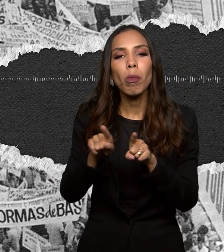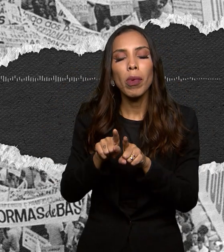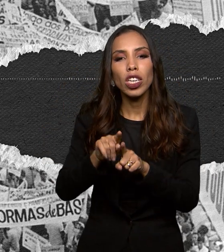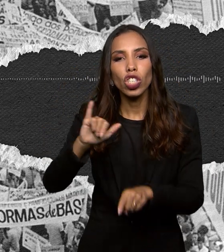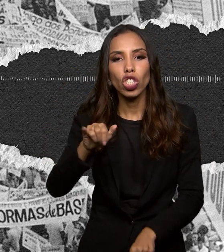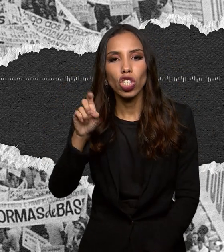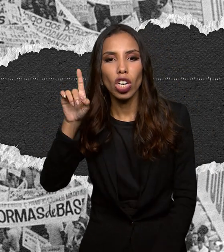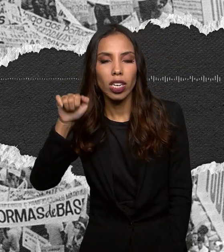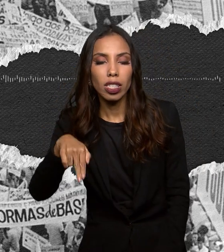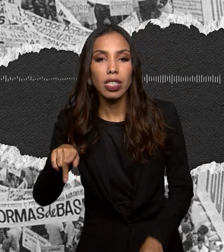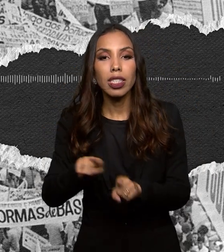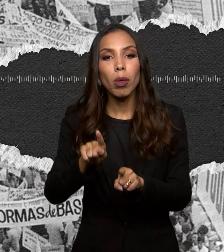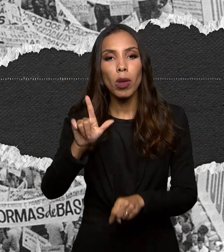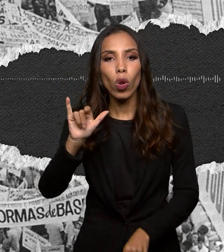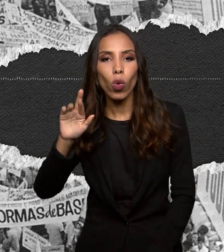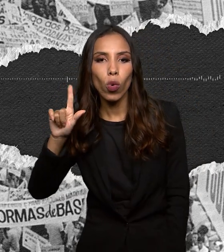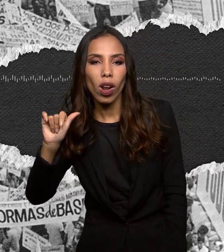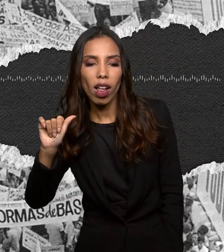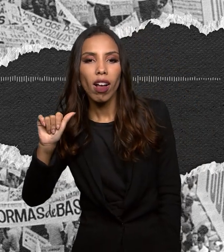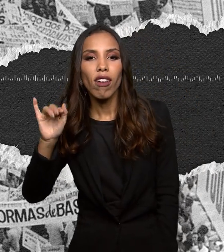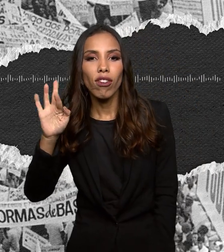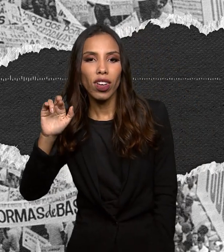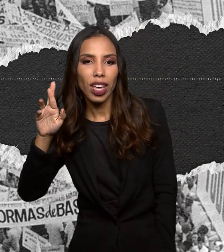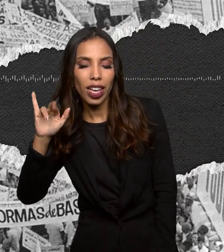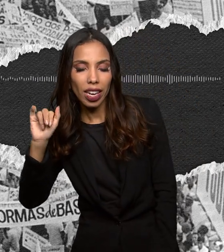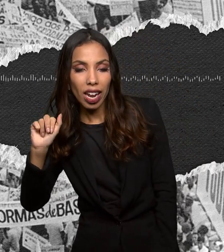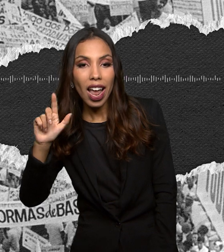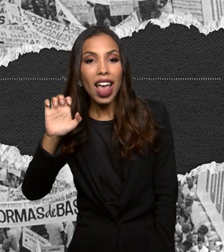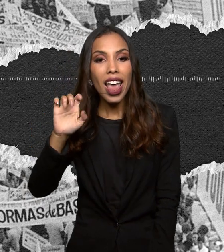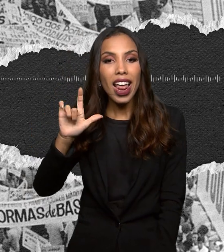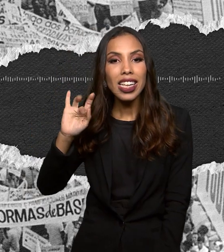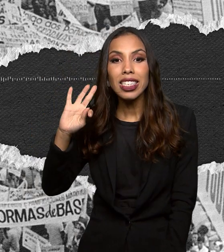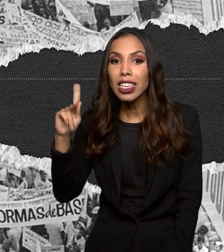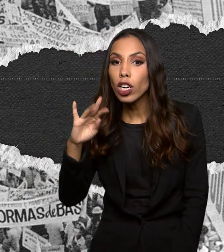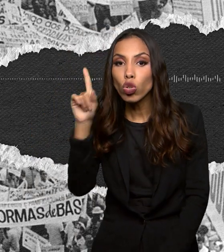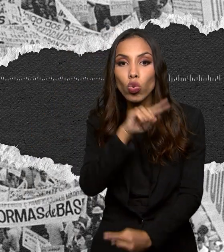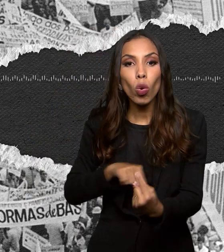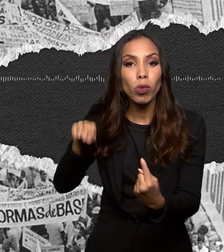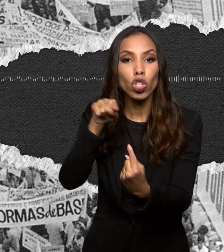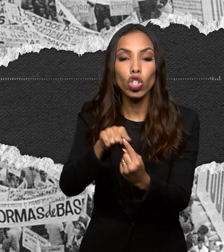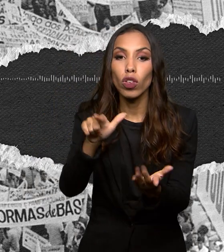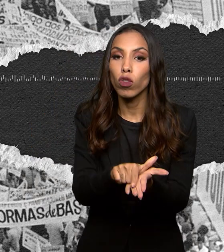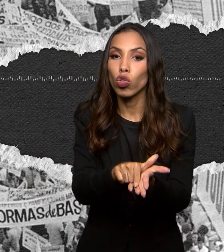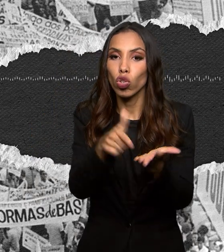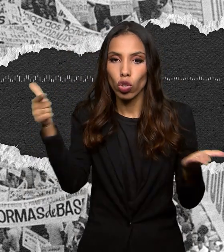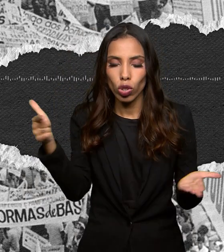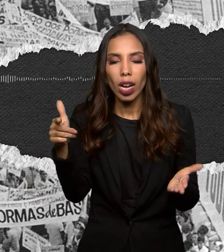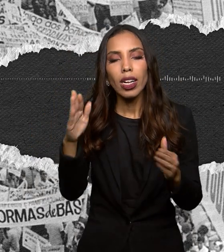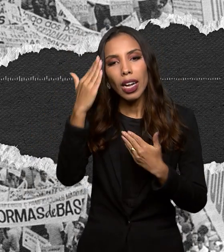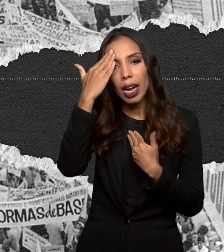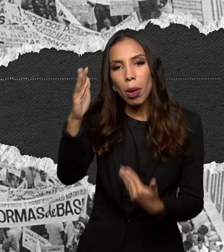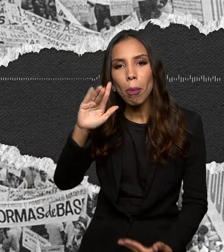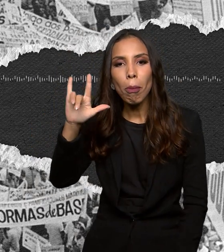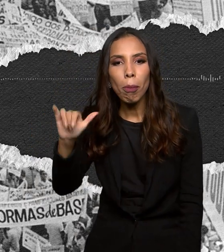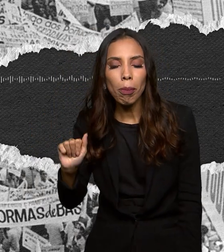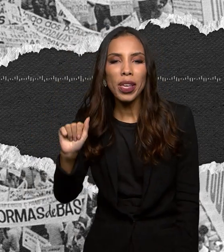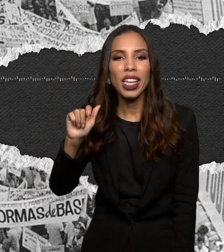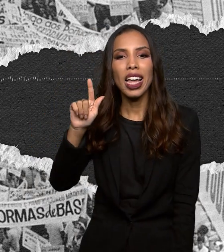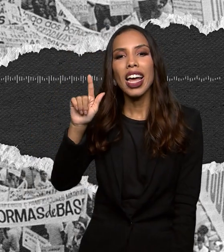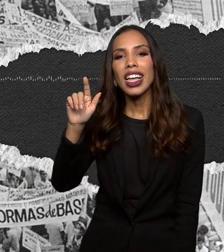Powell e Lula Freire na voz de Elisete Cardoso tudo com fins jornalísticos agradecemos a Bia Aparecida Lucas Kraus Denise